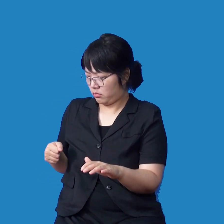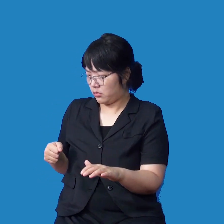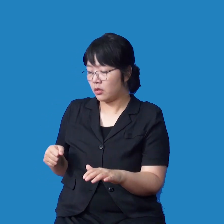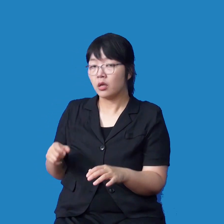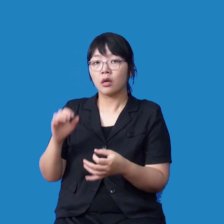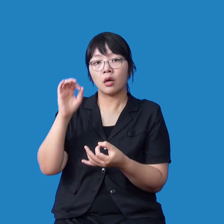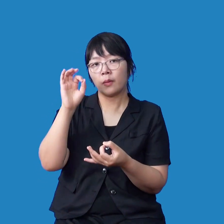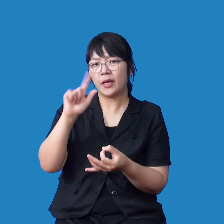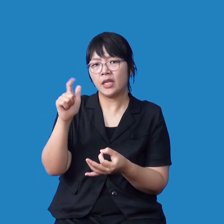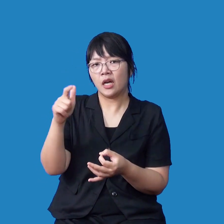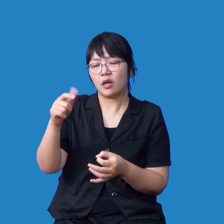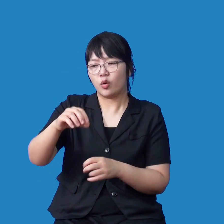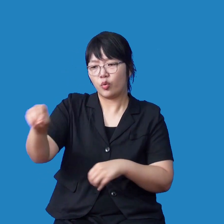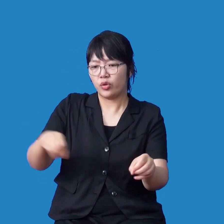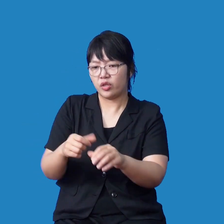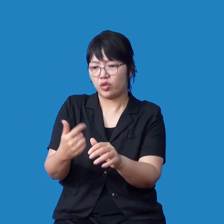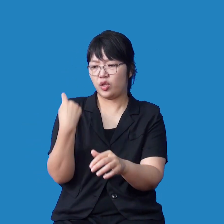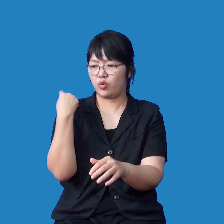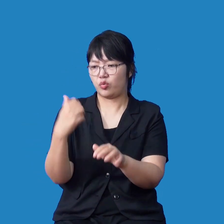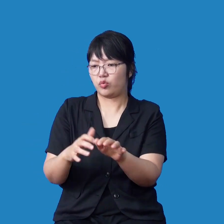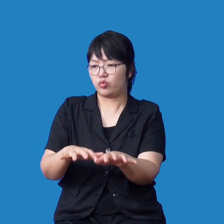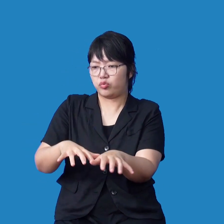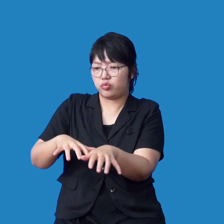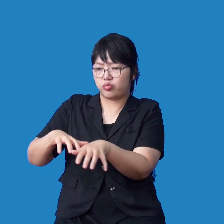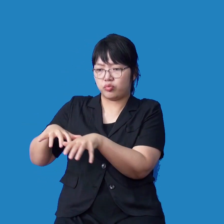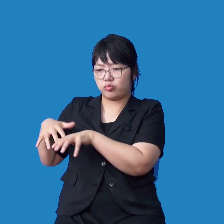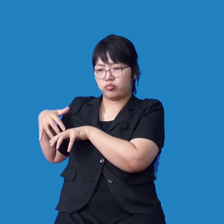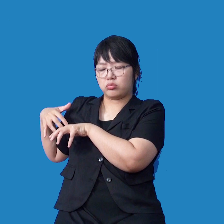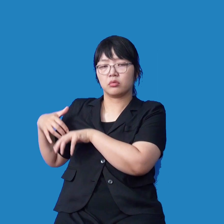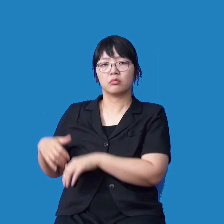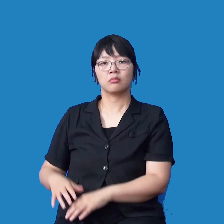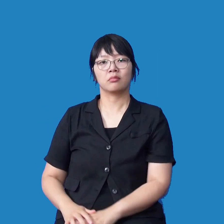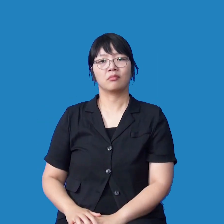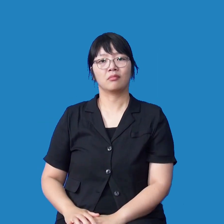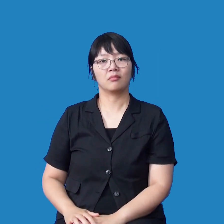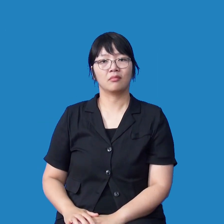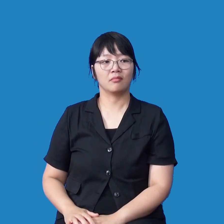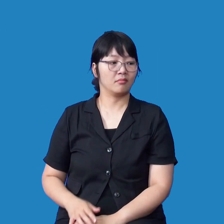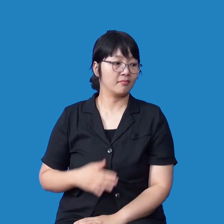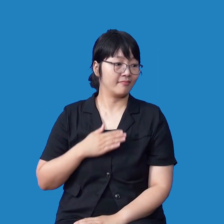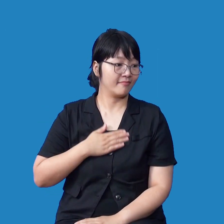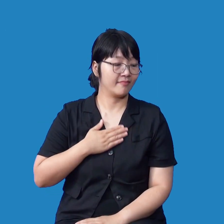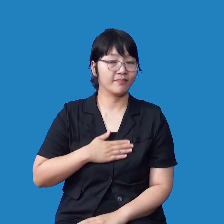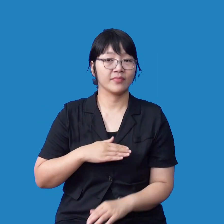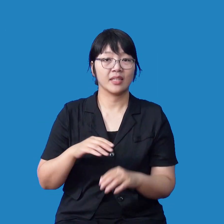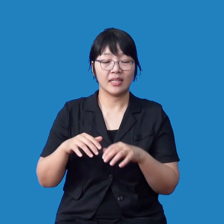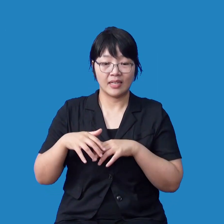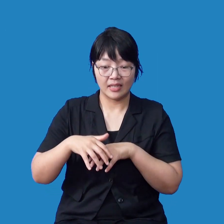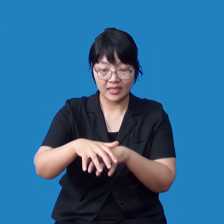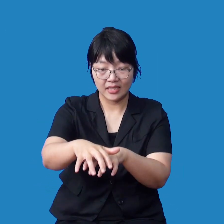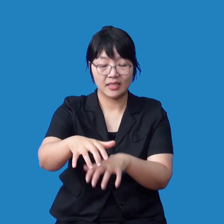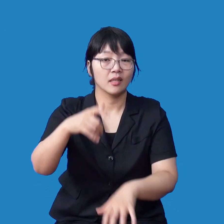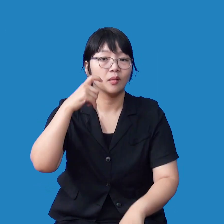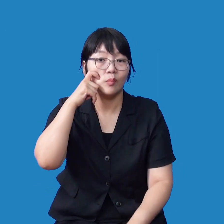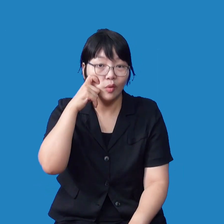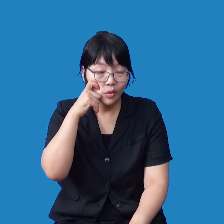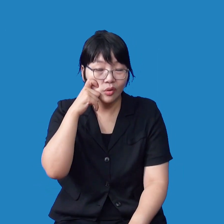것이 아니라 퇴진입니다. 행진하지 않으면 퇴진인 것입니다. 한번 따라서 하세요. 행진하지 못하면